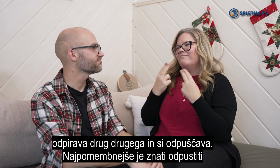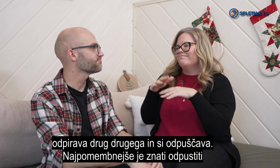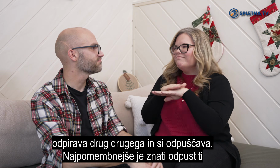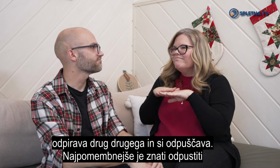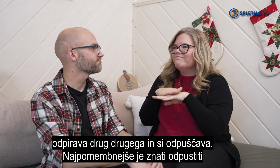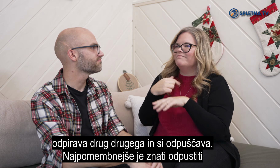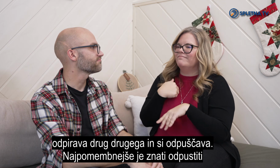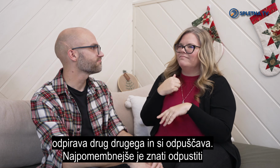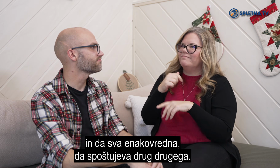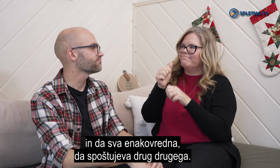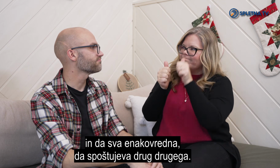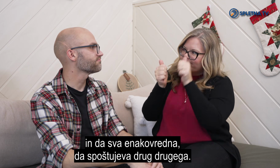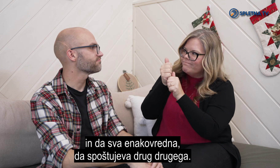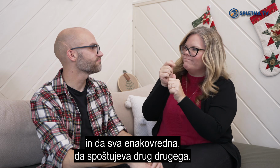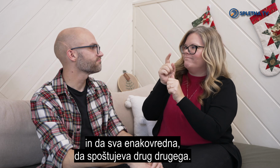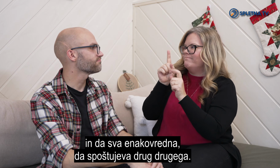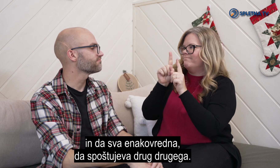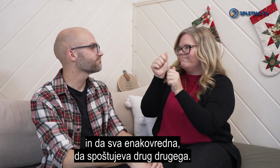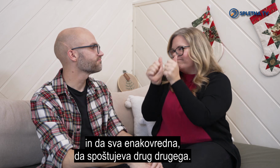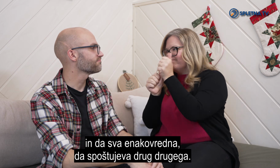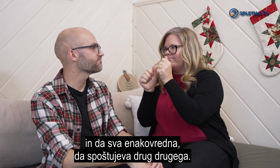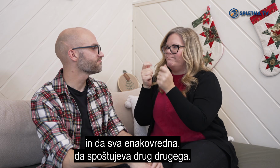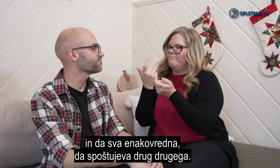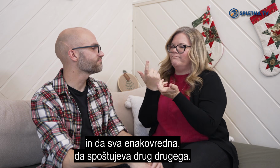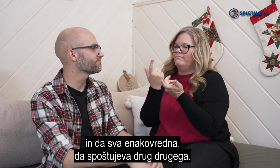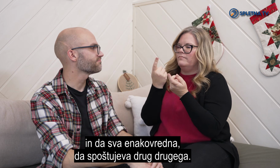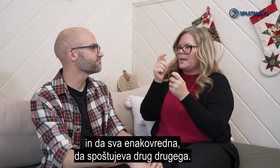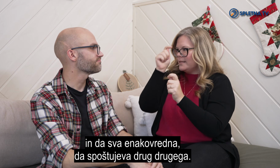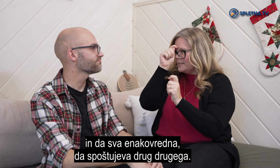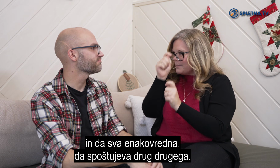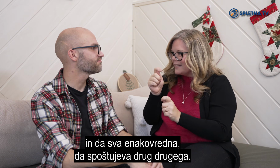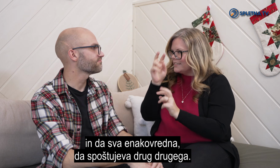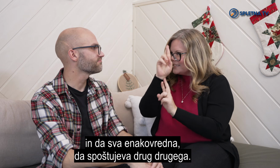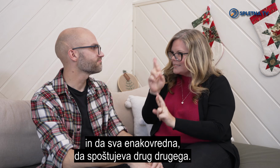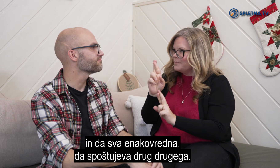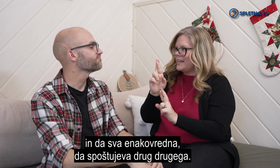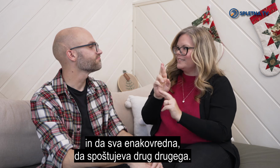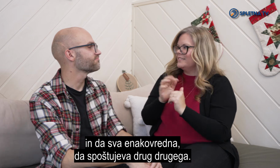Najpomembnejše je znati odpustiti in da sva enakovredna, da spoštujeva drug drugega.